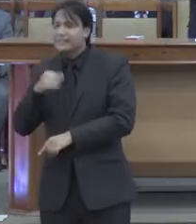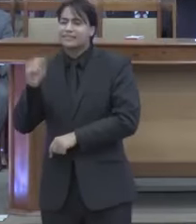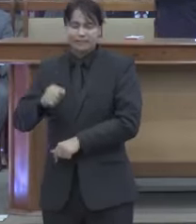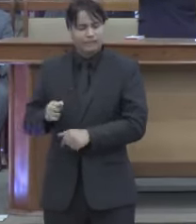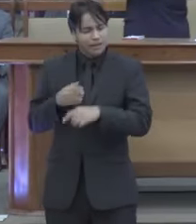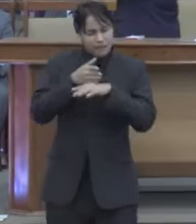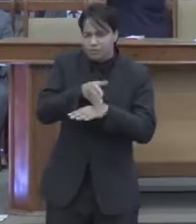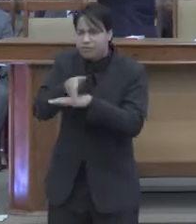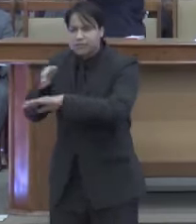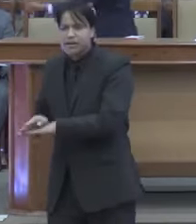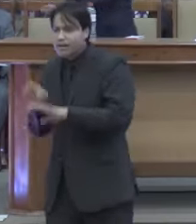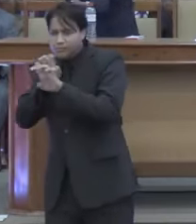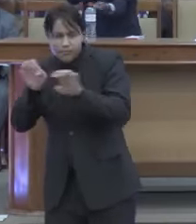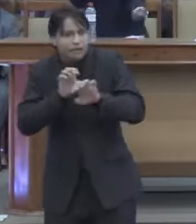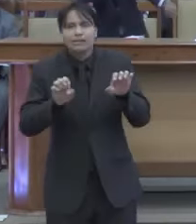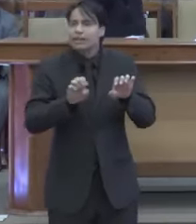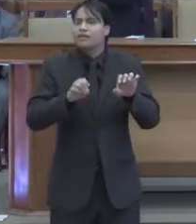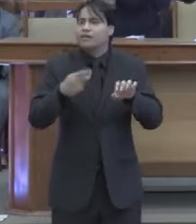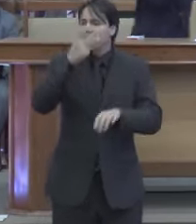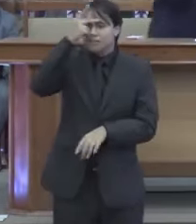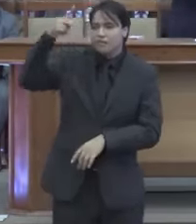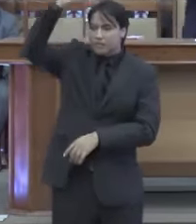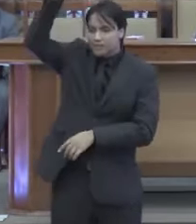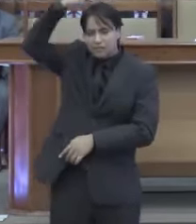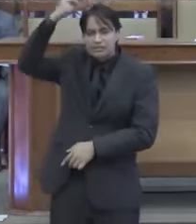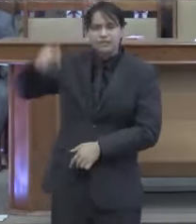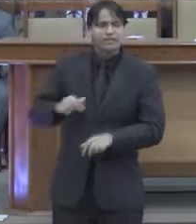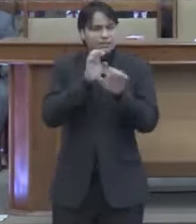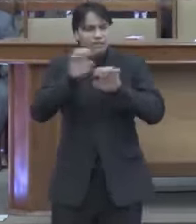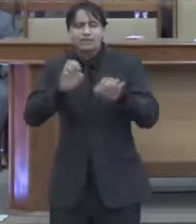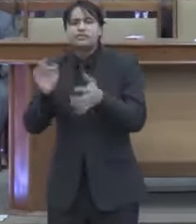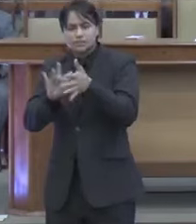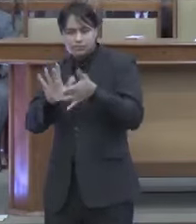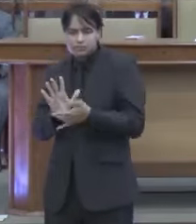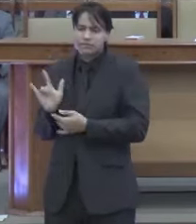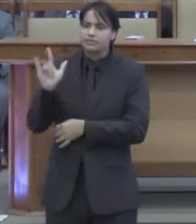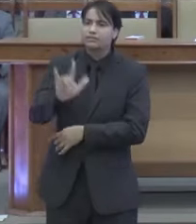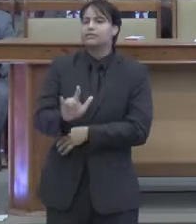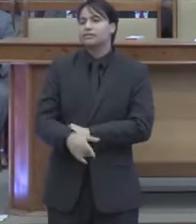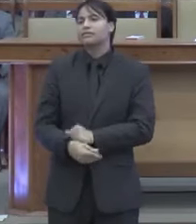pentecostal dizendo Jesus te ama, dizendo Jesus te salva.